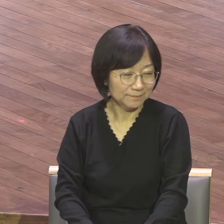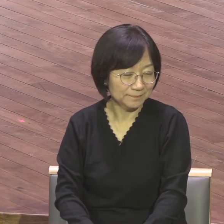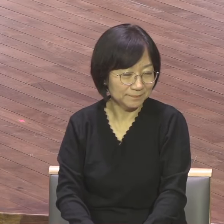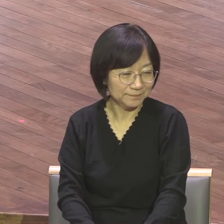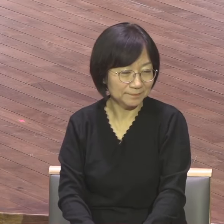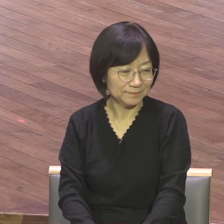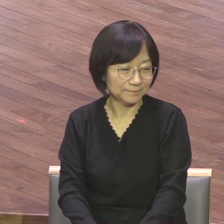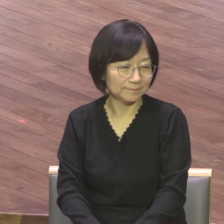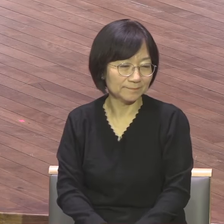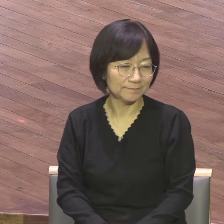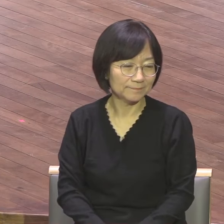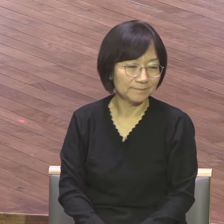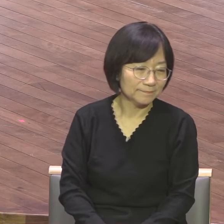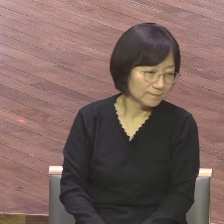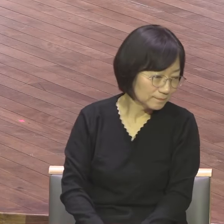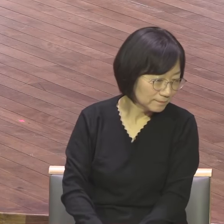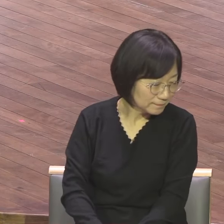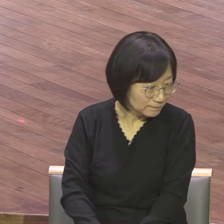어떻게 하시는가?